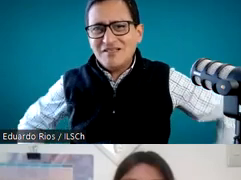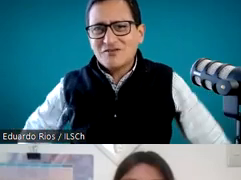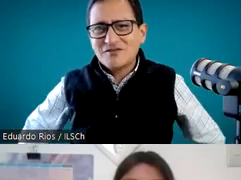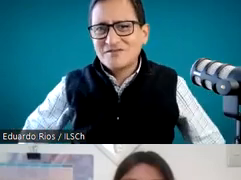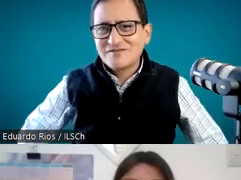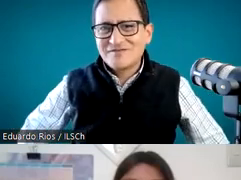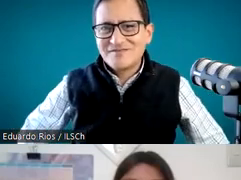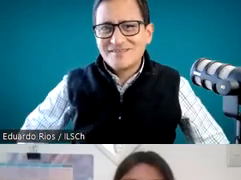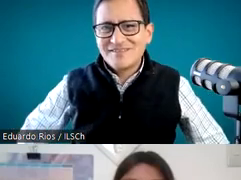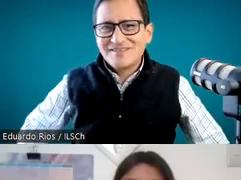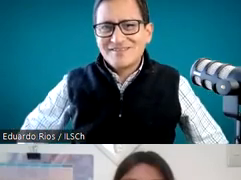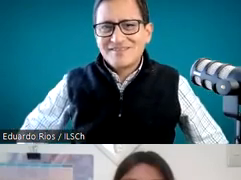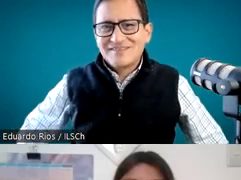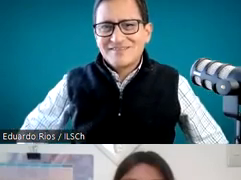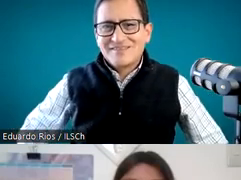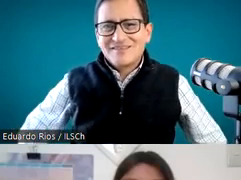solamente eso.